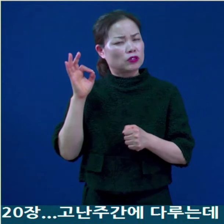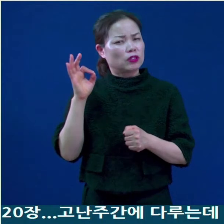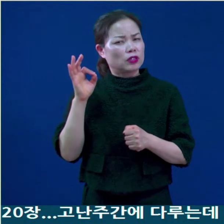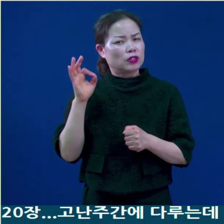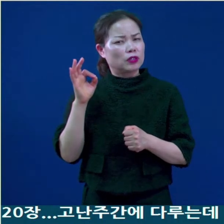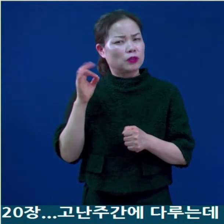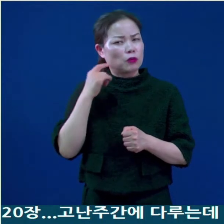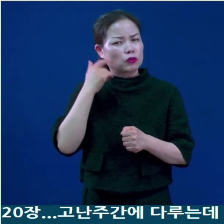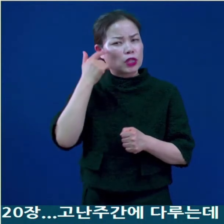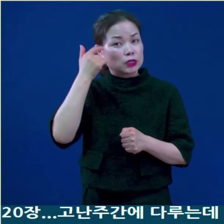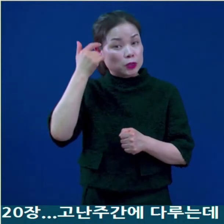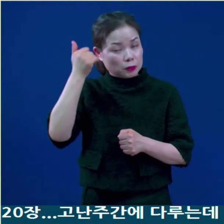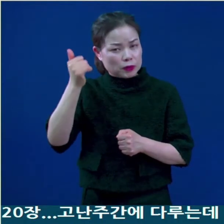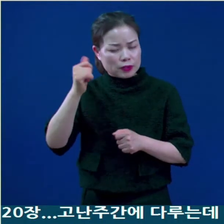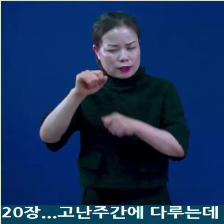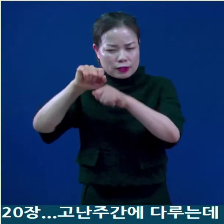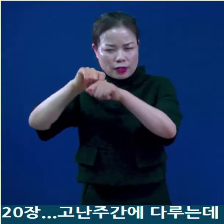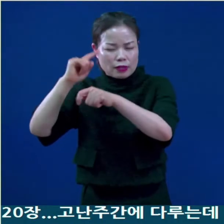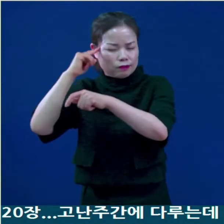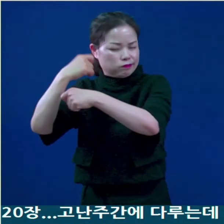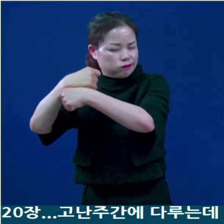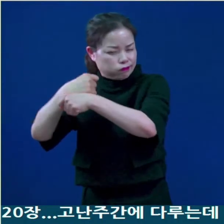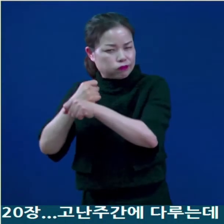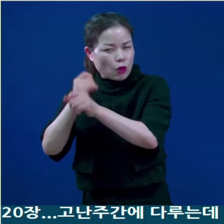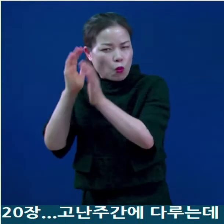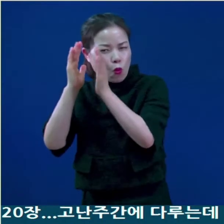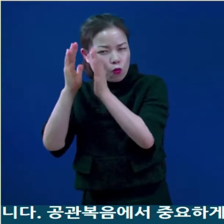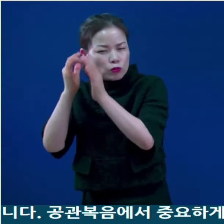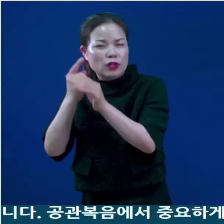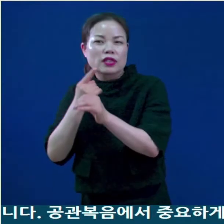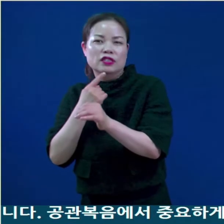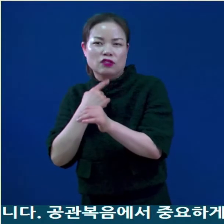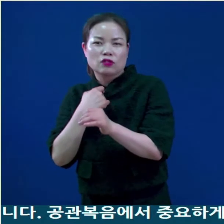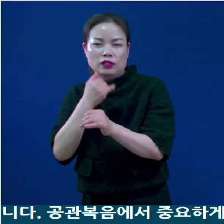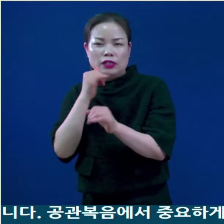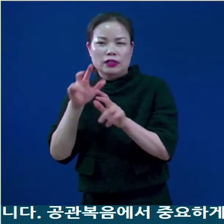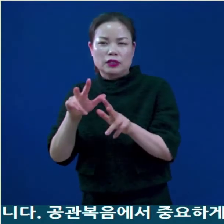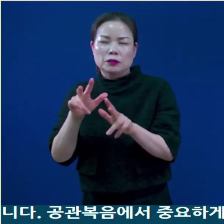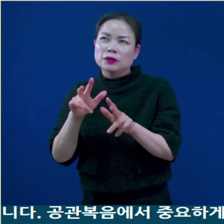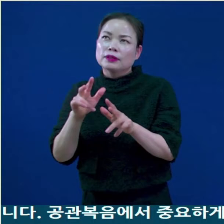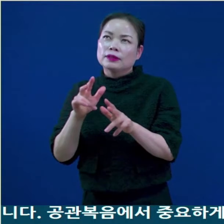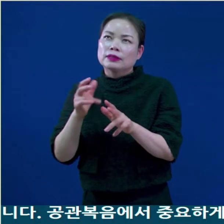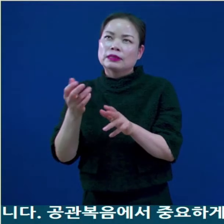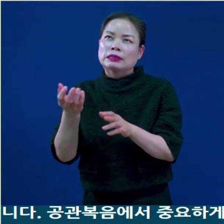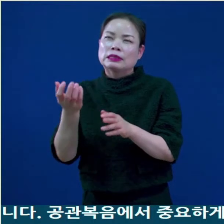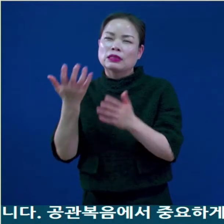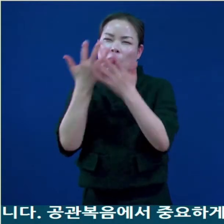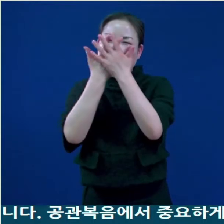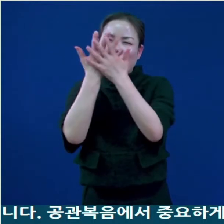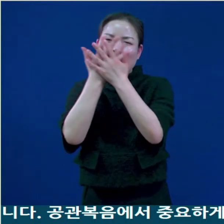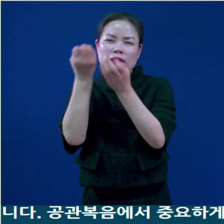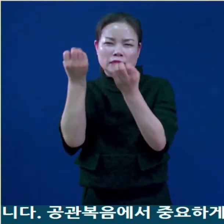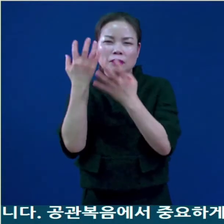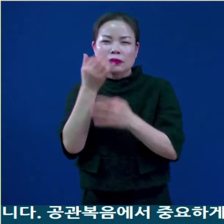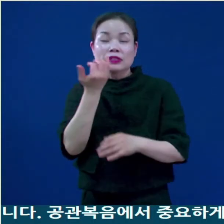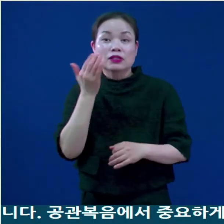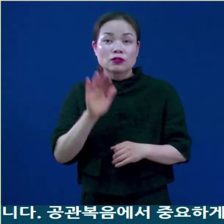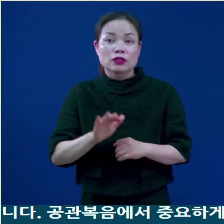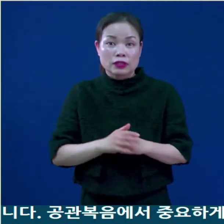자세히 공부를 했었는데, 저도 좀 이제 오래돼가지고 지금은 좀 가물가물한 것도 좀 있고 그래요.